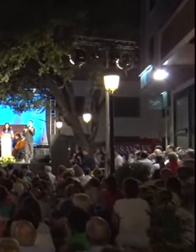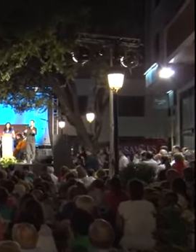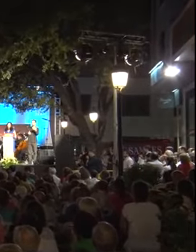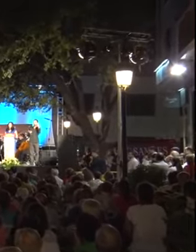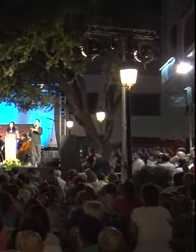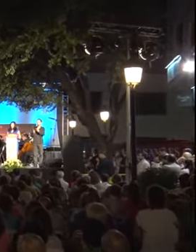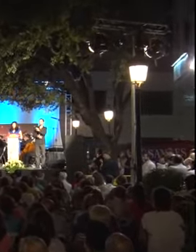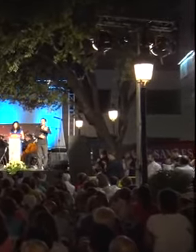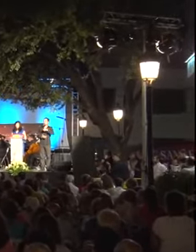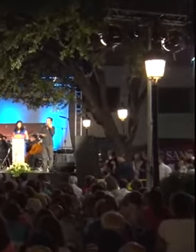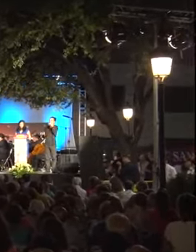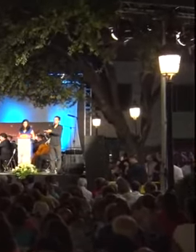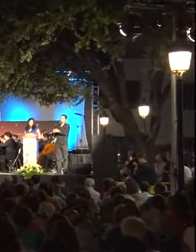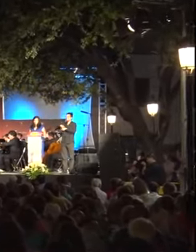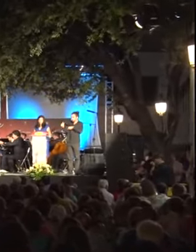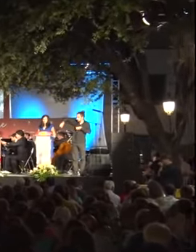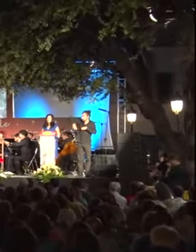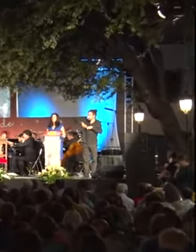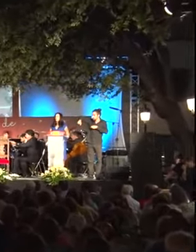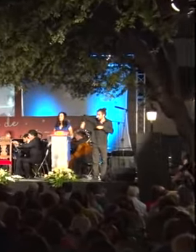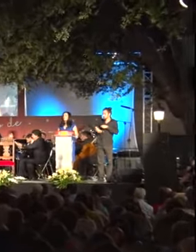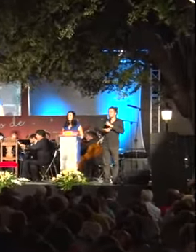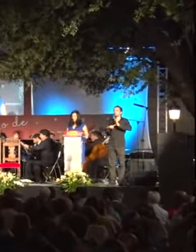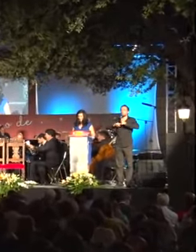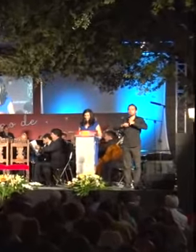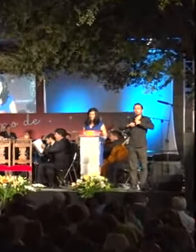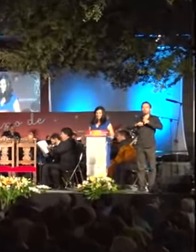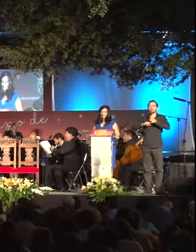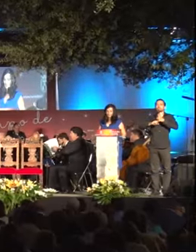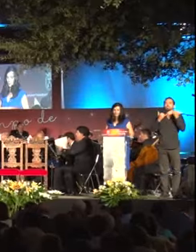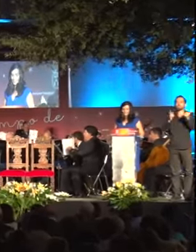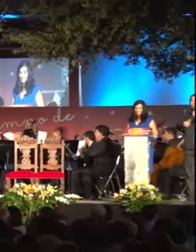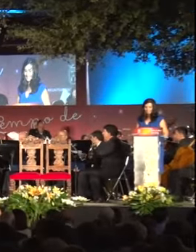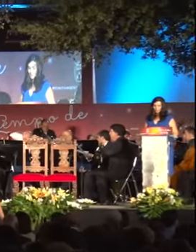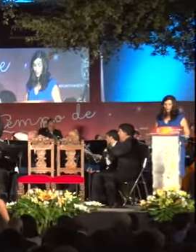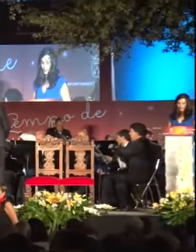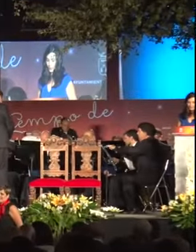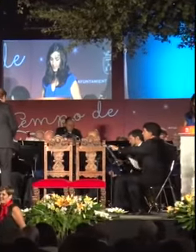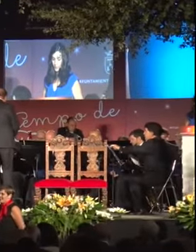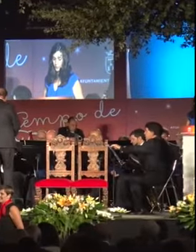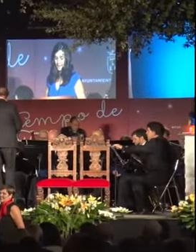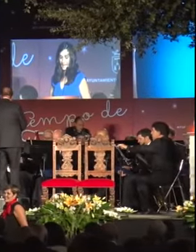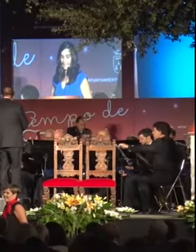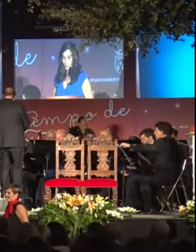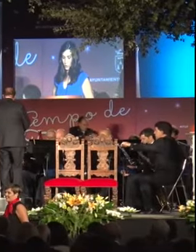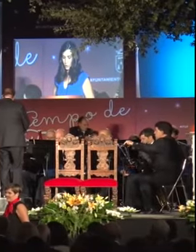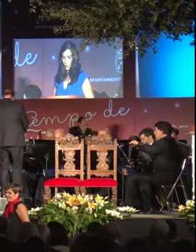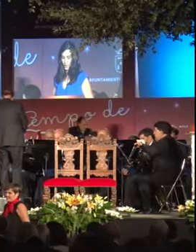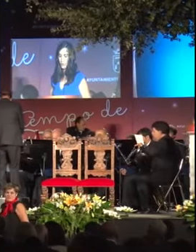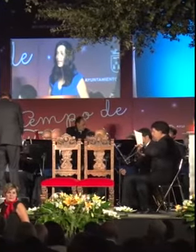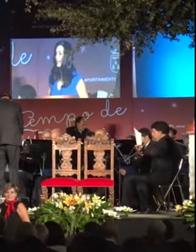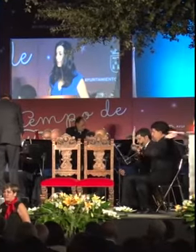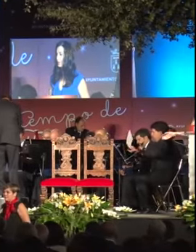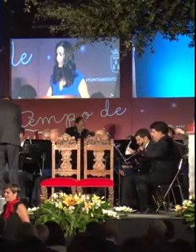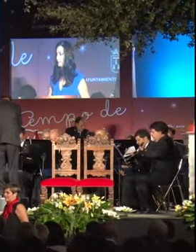suban a este escenario y que nos acompañen los manchegos de la feria de 2013, Laura Cristina Ojero Guijarro y Jesús